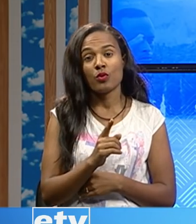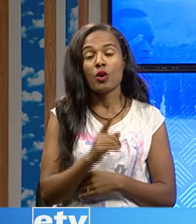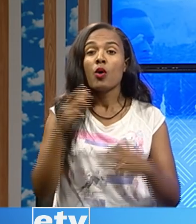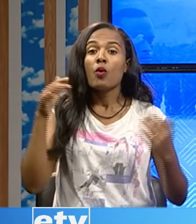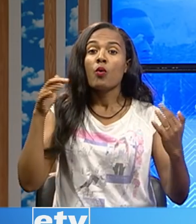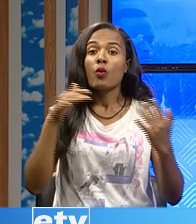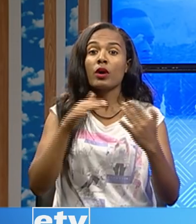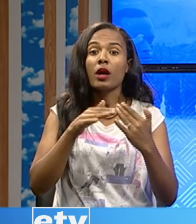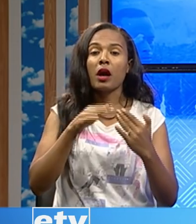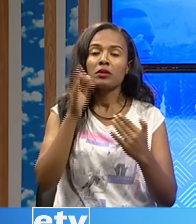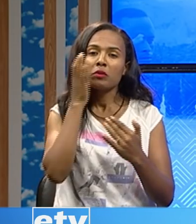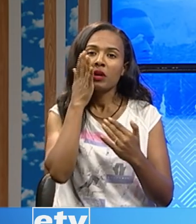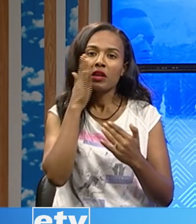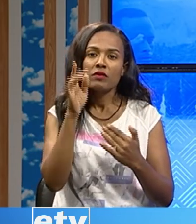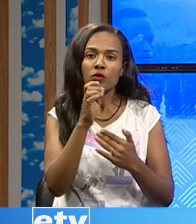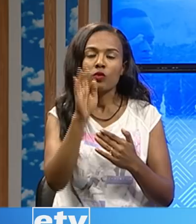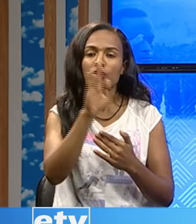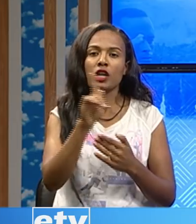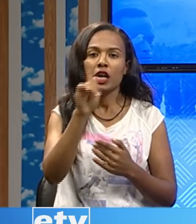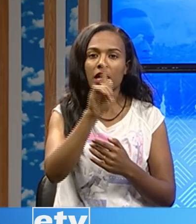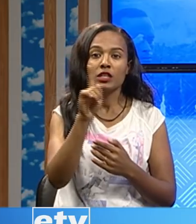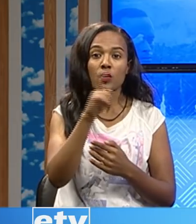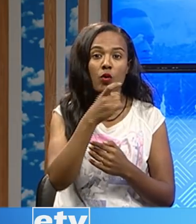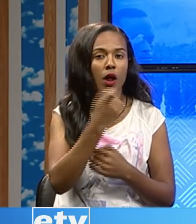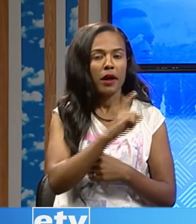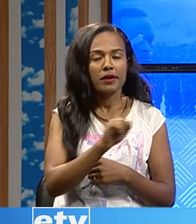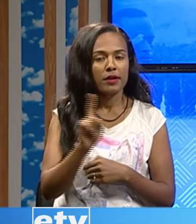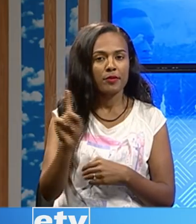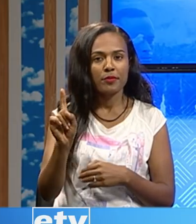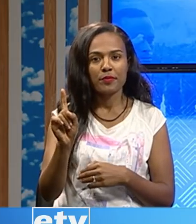ውጊያ ቲፒኤልኤፍ ስለሆነ ወሸኔ ስለሆነ ምናምን ሳይሆን